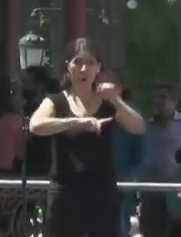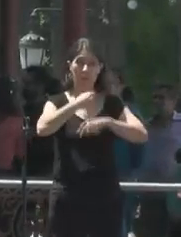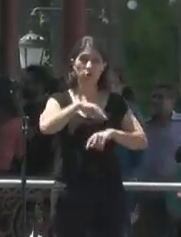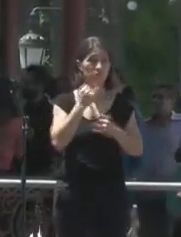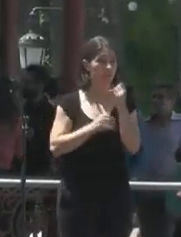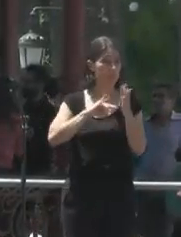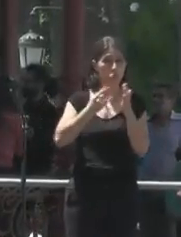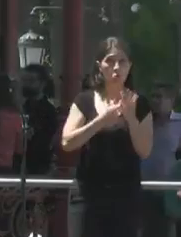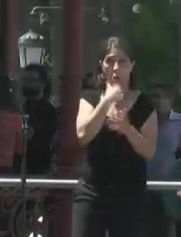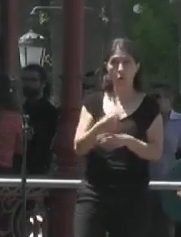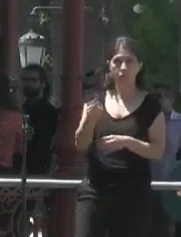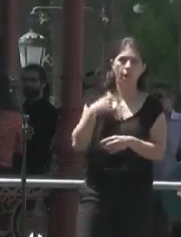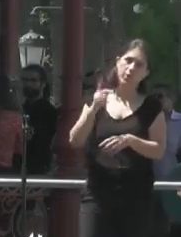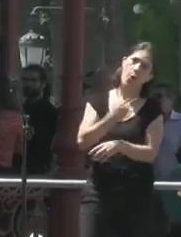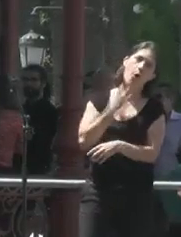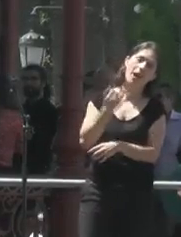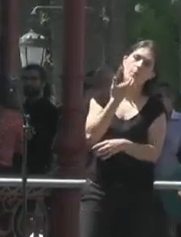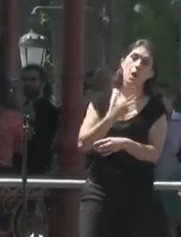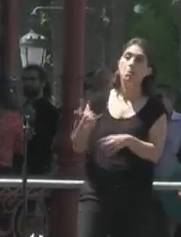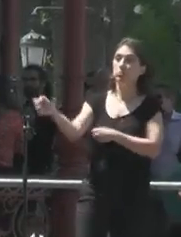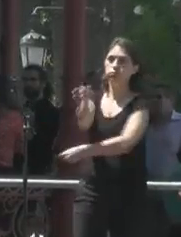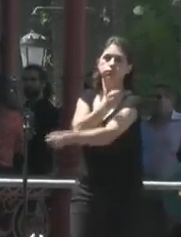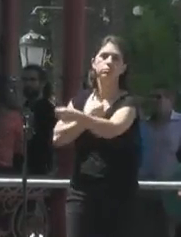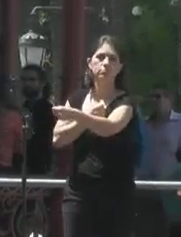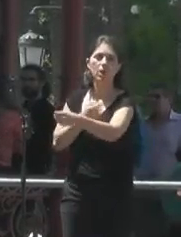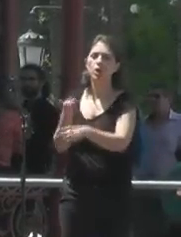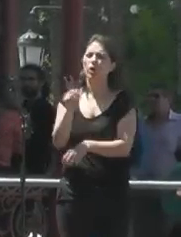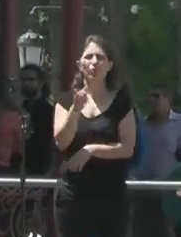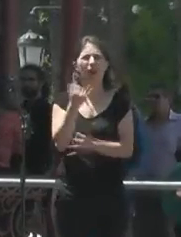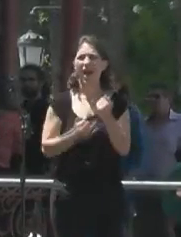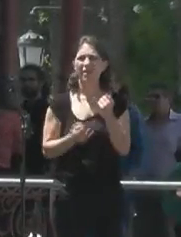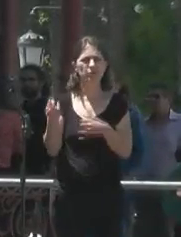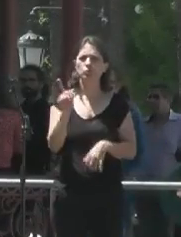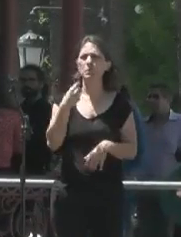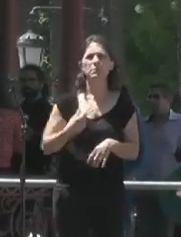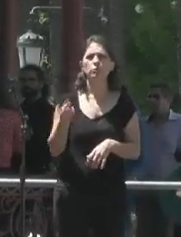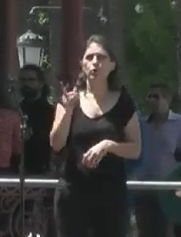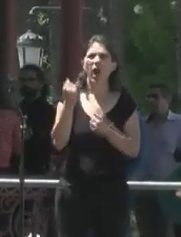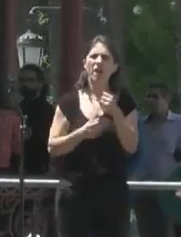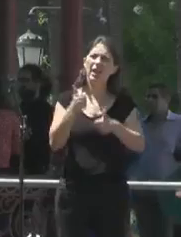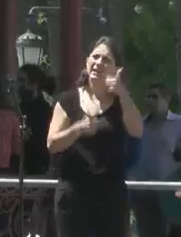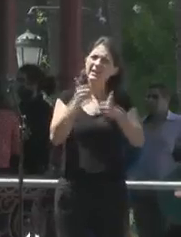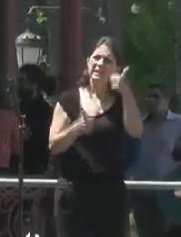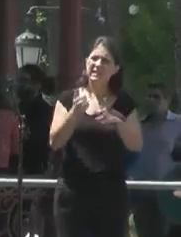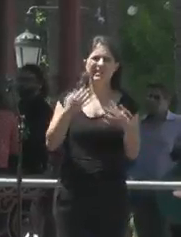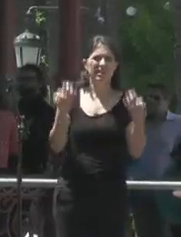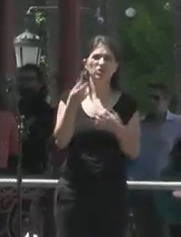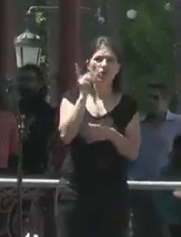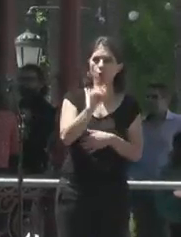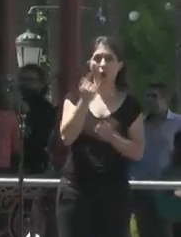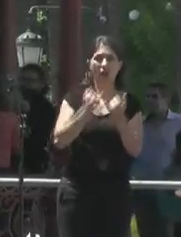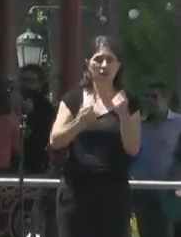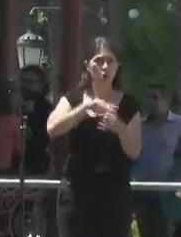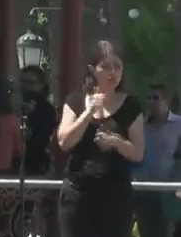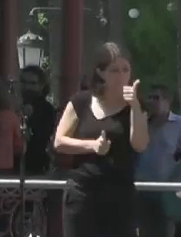forma tan sencilla como cambiando un partido por otro. No es eso, no es solo eso lo que está en disputa. No es solo eso la disputa de